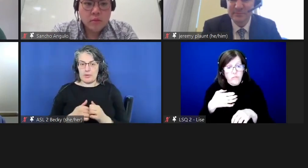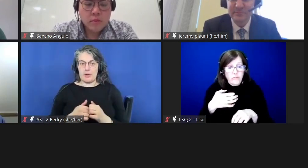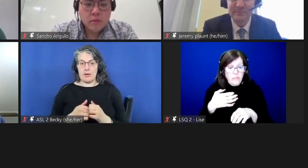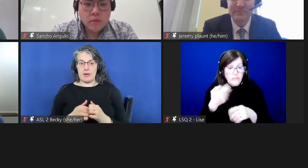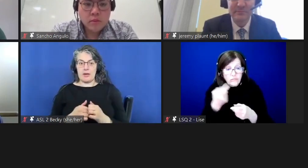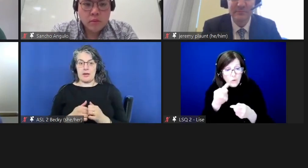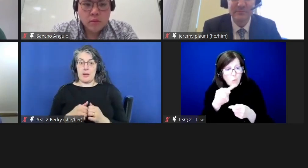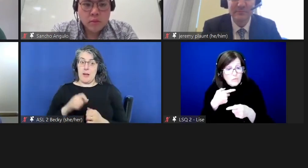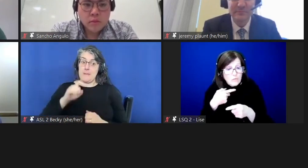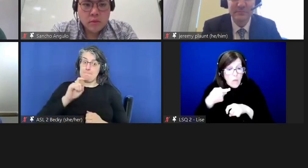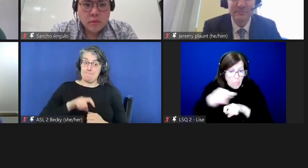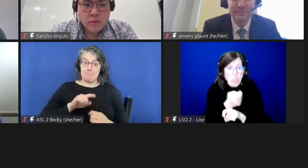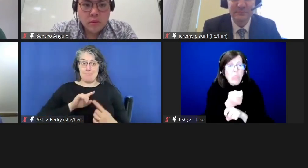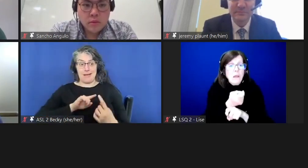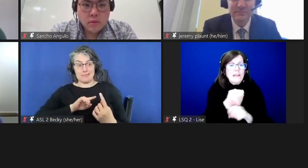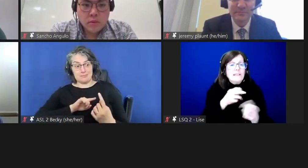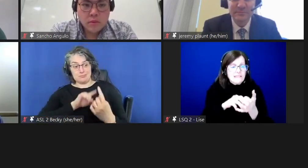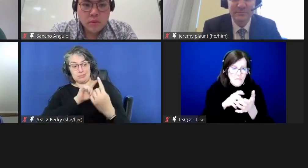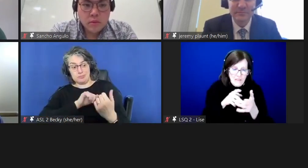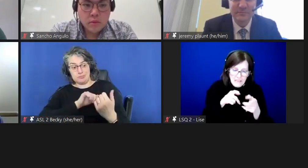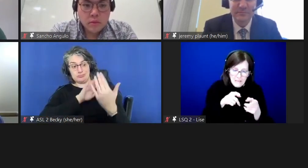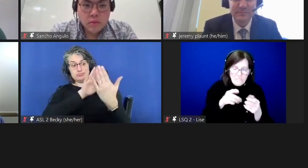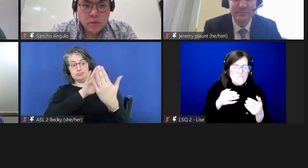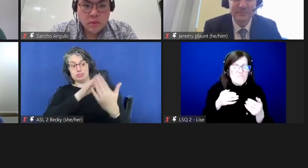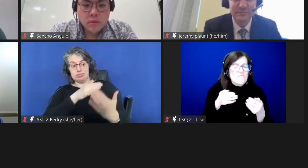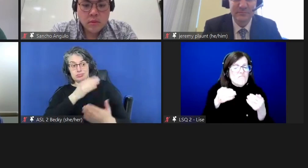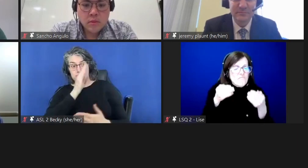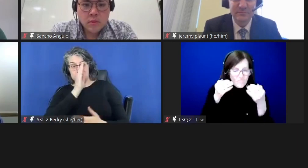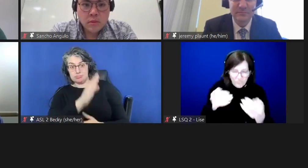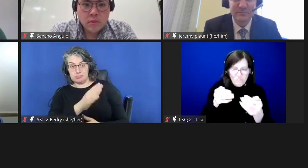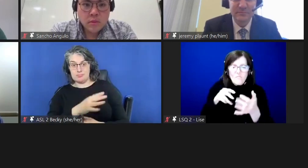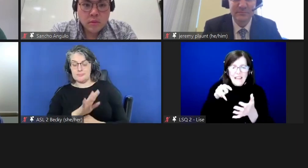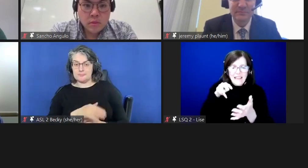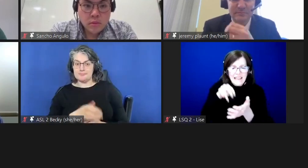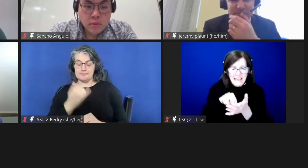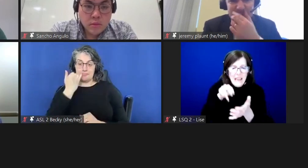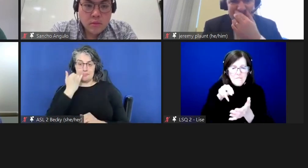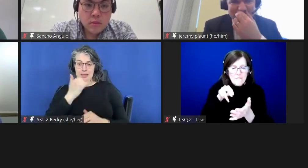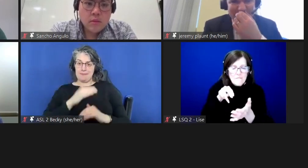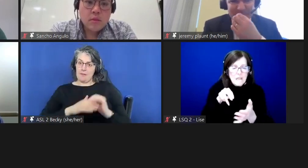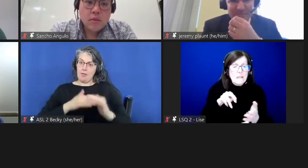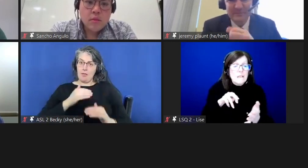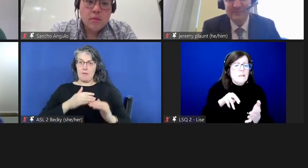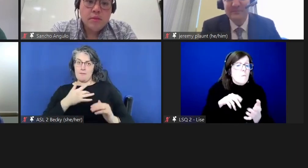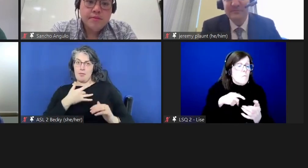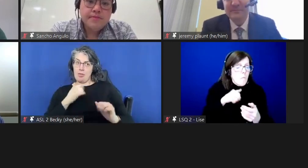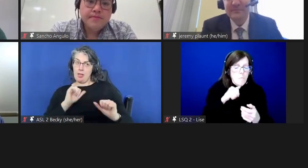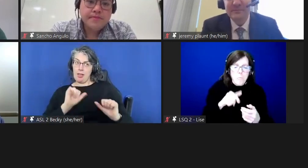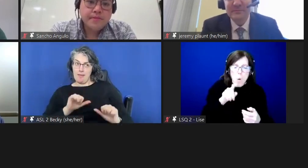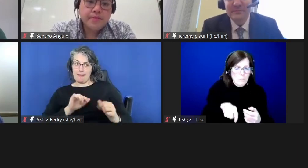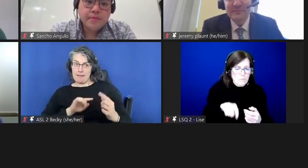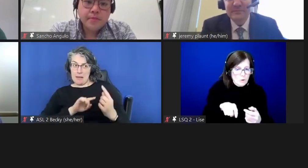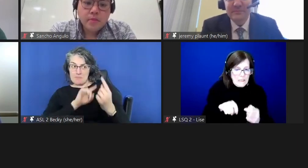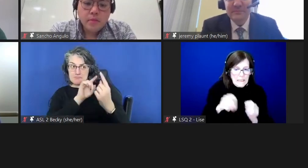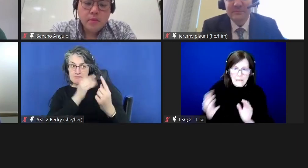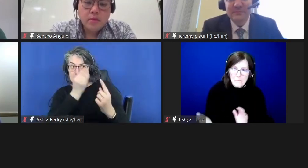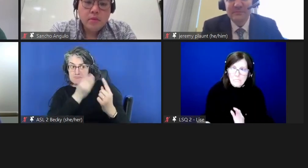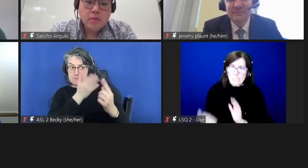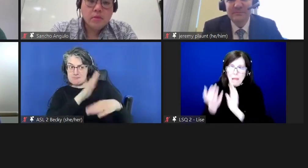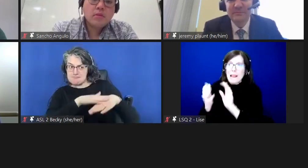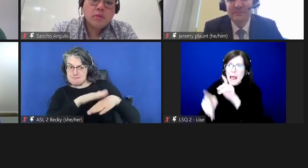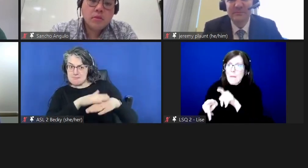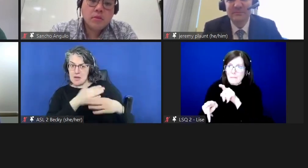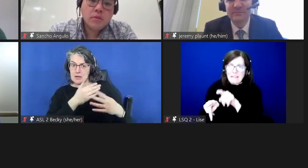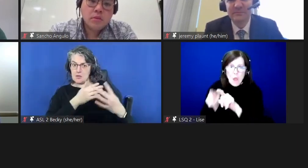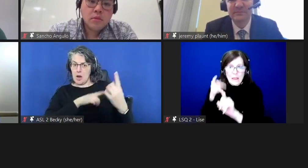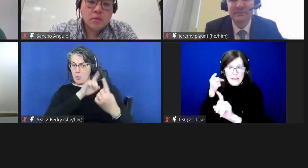Il n'est pas nécessaire que vous adressiez vous-même directement à la personne, mais si vous êtes suffisamment à l'aise et si c'est